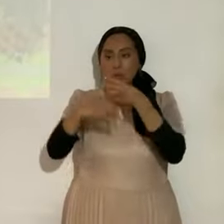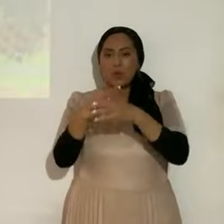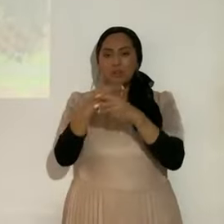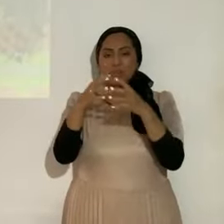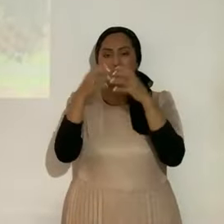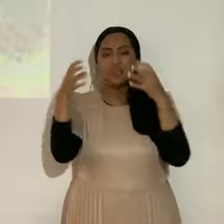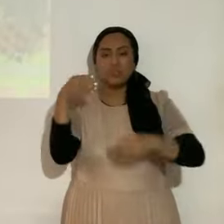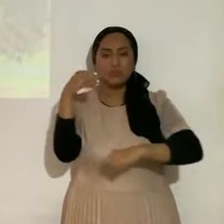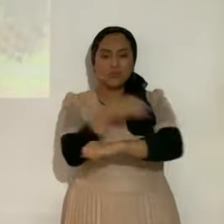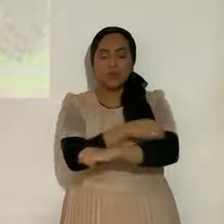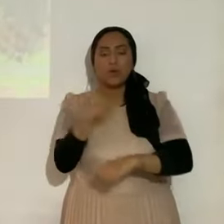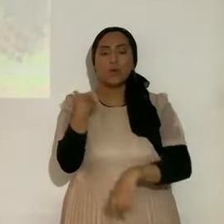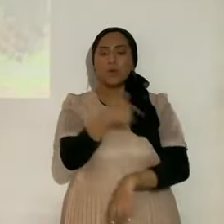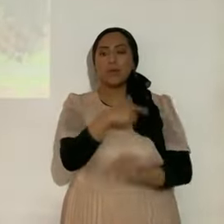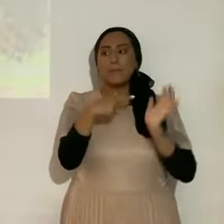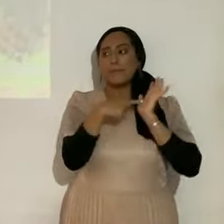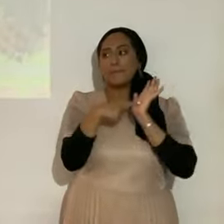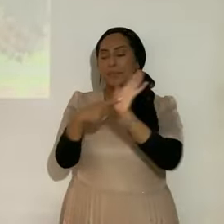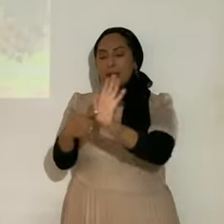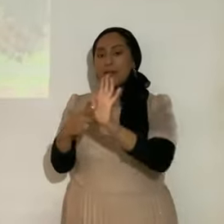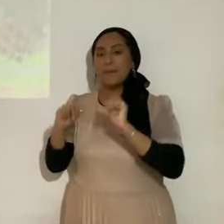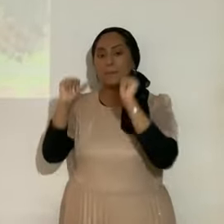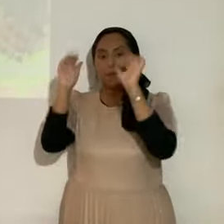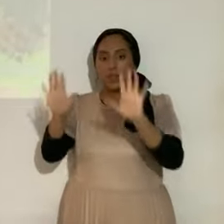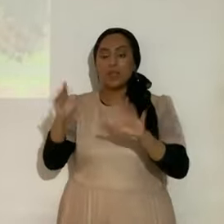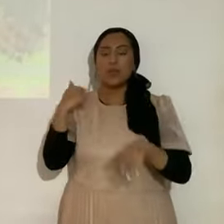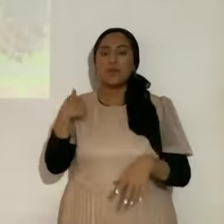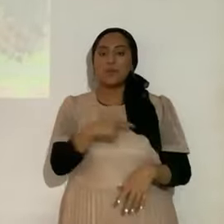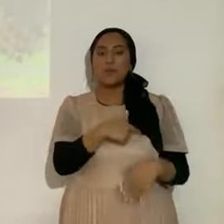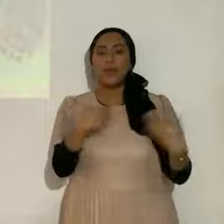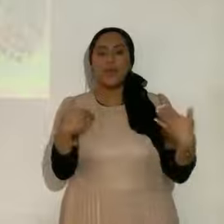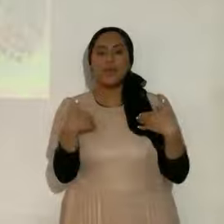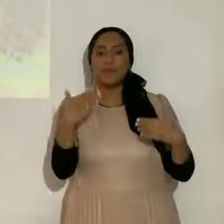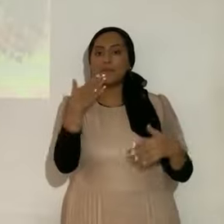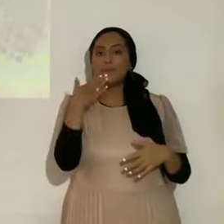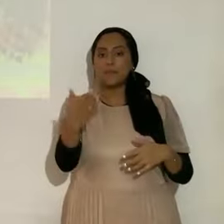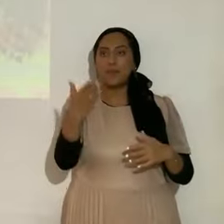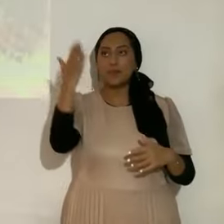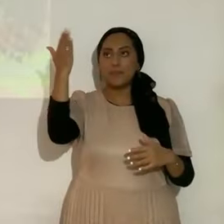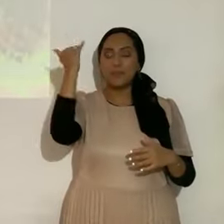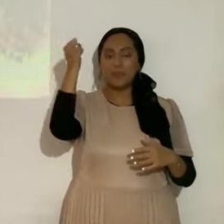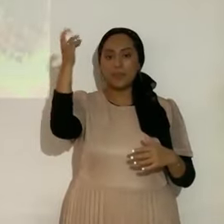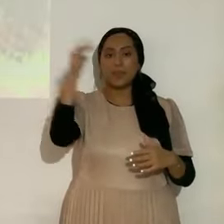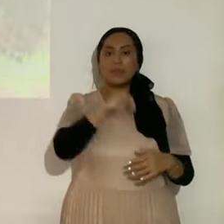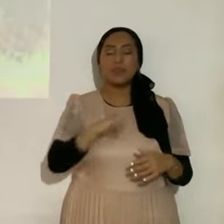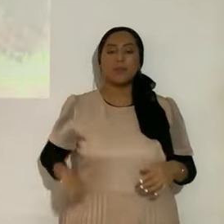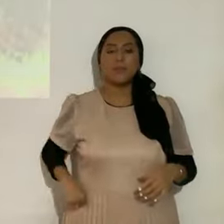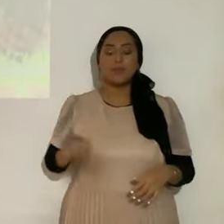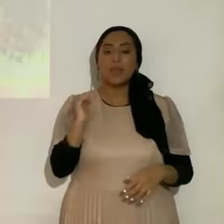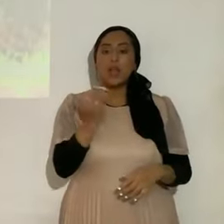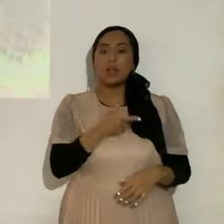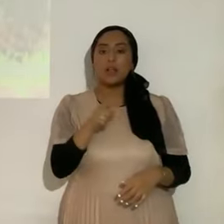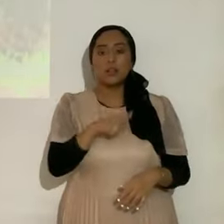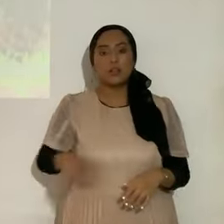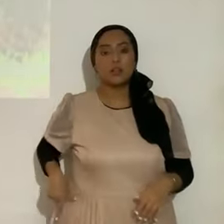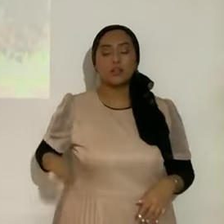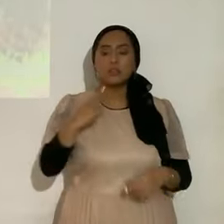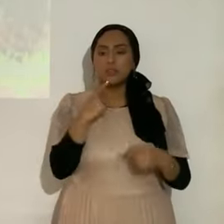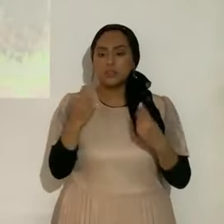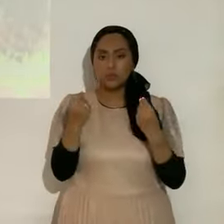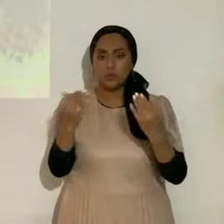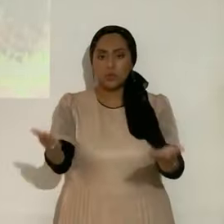mundo, tenemos que irradiar esa bendición que tenemos gracias al sacrificio de Mashiach Yahshua. Nuestro Adón Yahweh dice, hagan